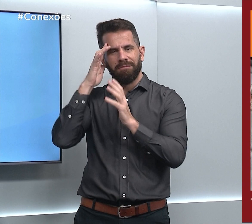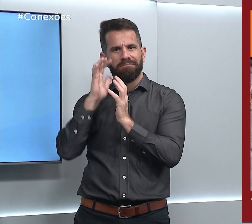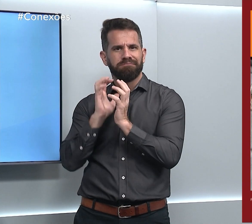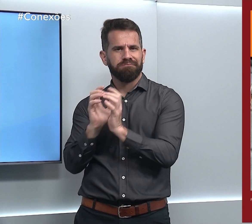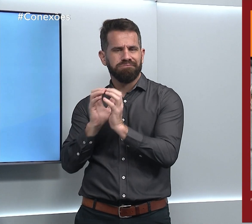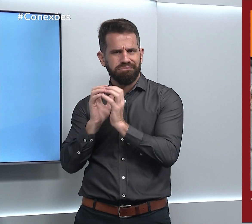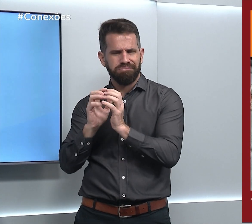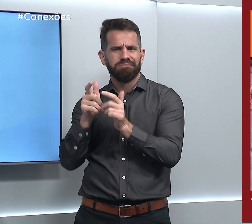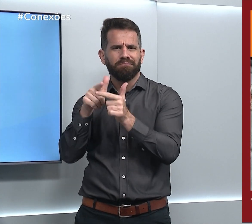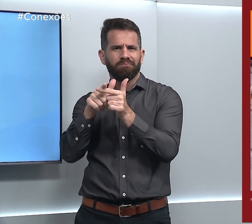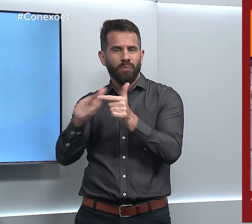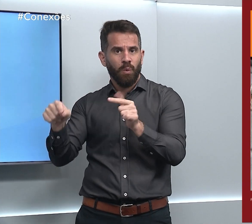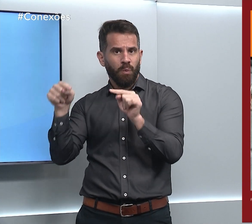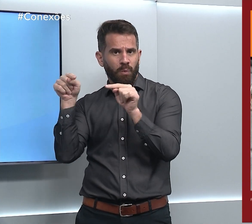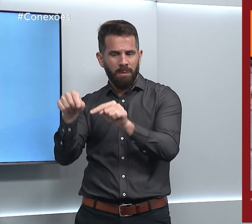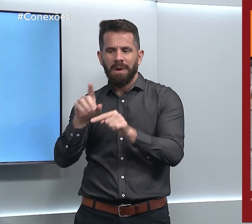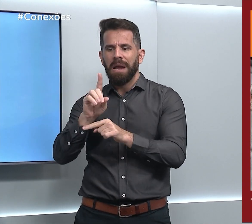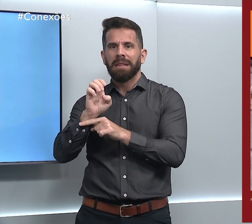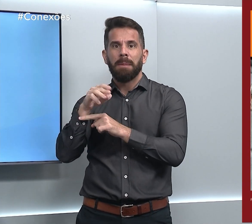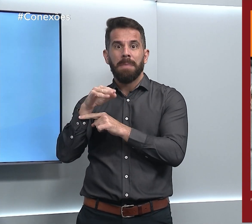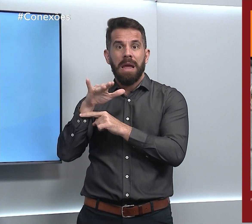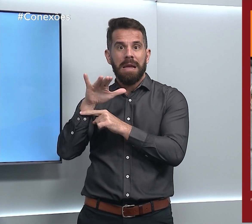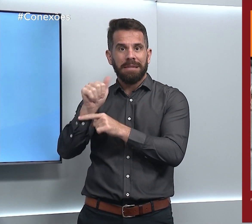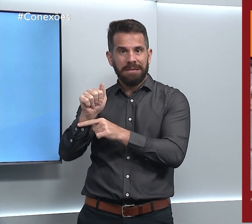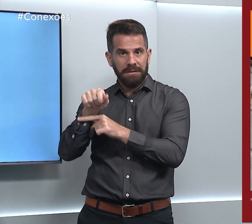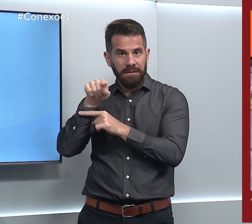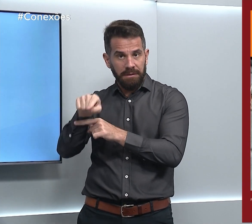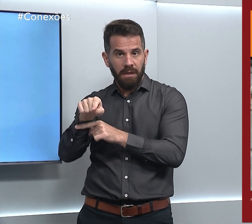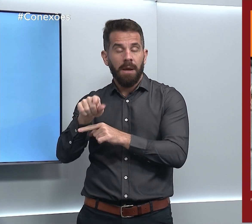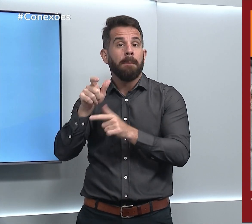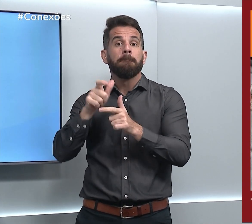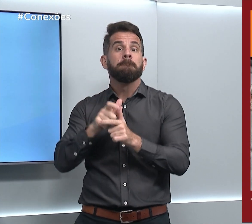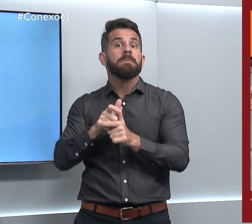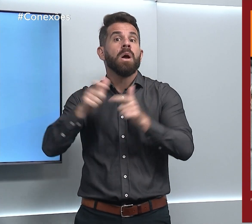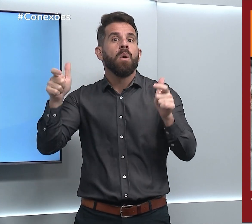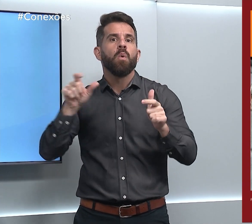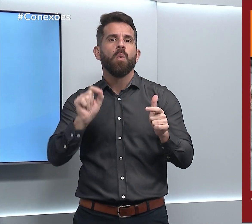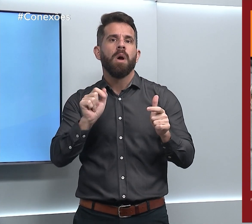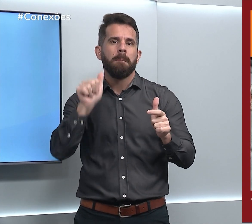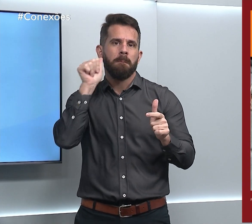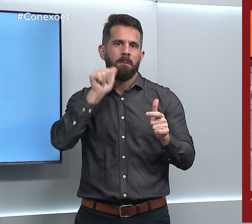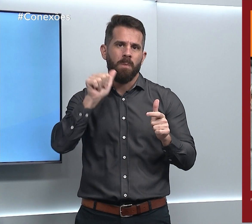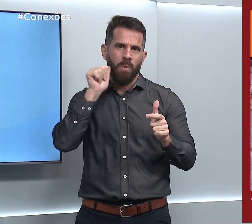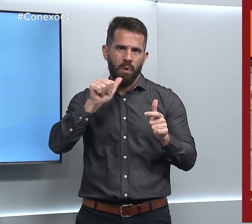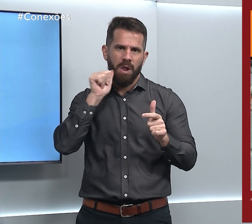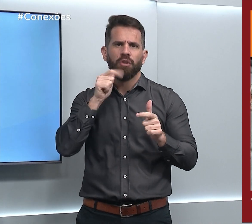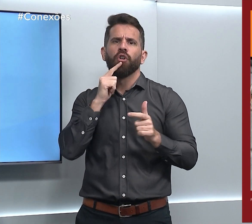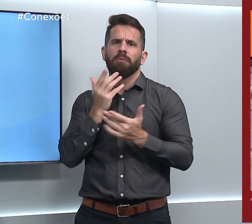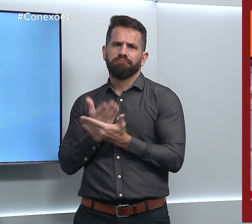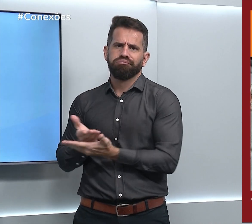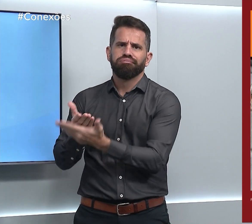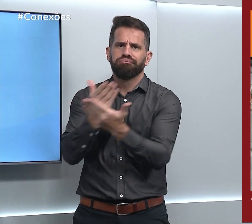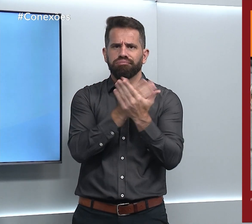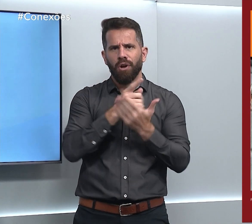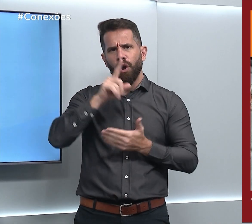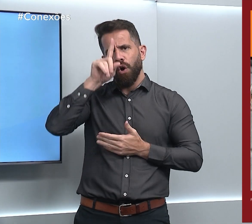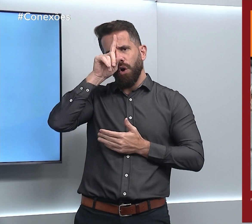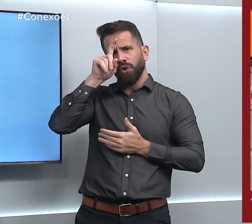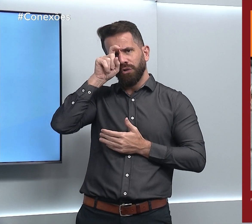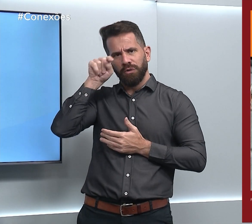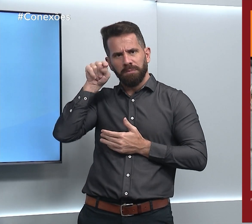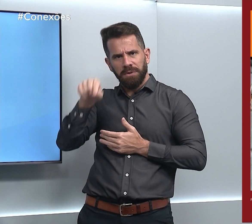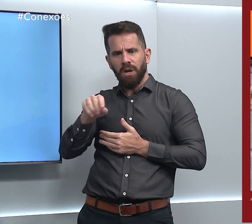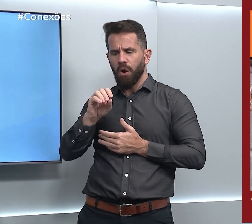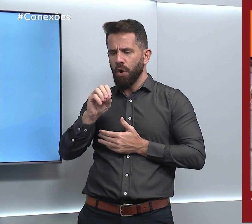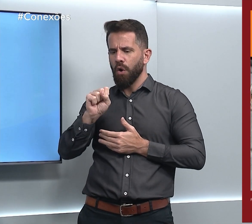de acordo com o relatório nacional sobre a demência feito pelo Hospital Oswaldo Cruz. E quase todas essas mulheres não